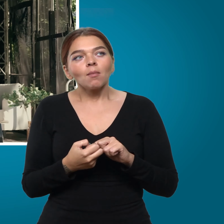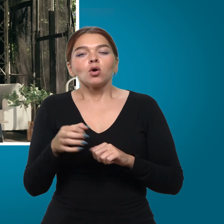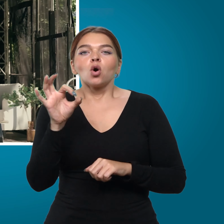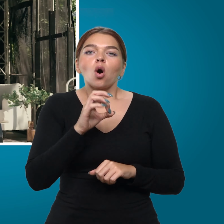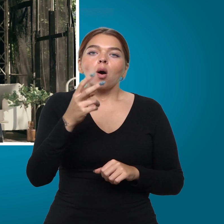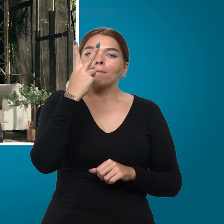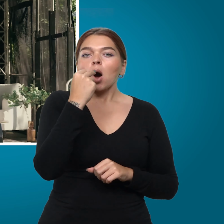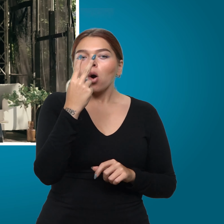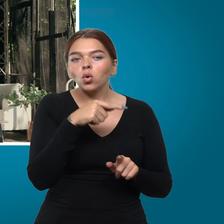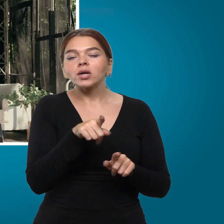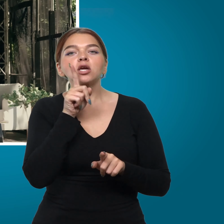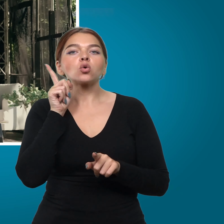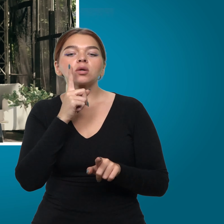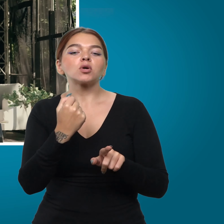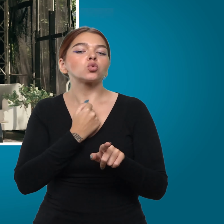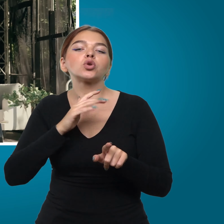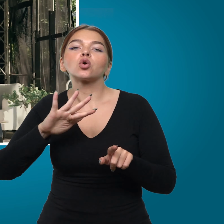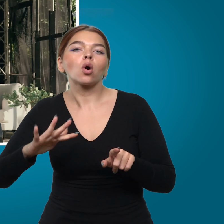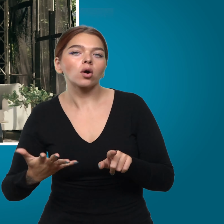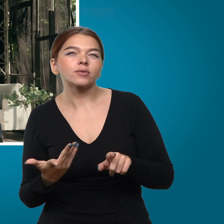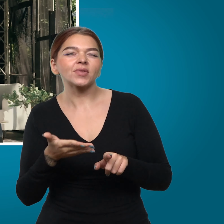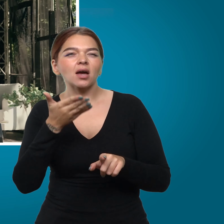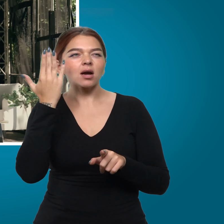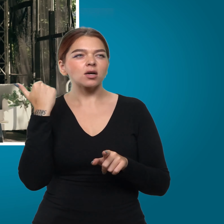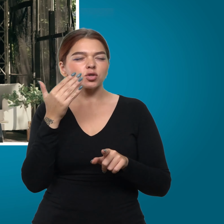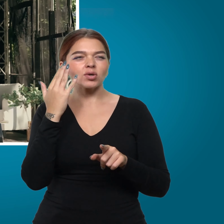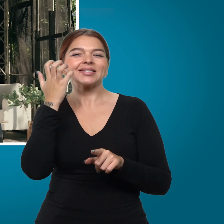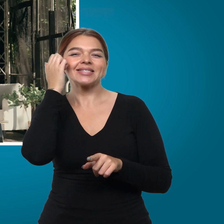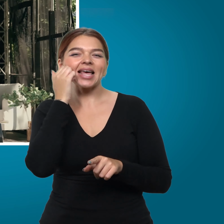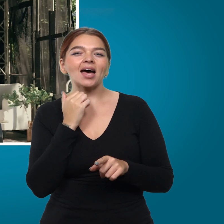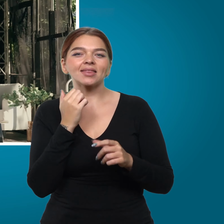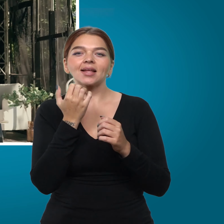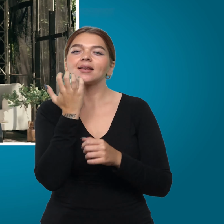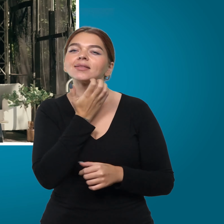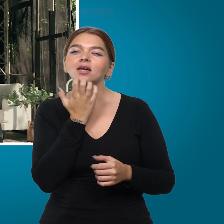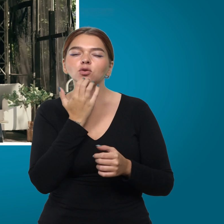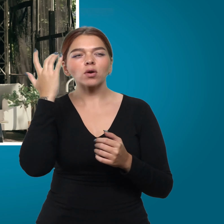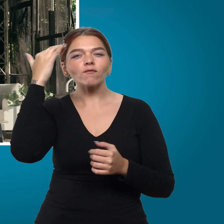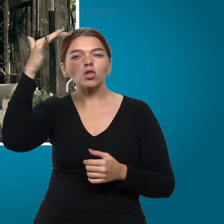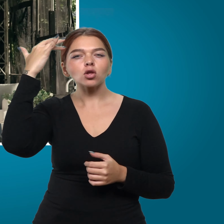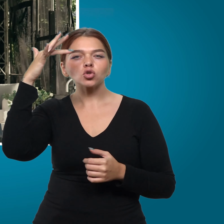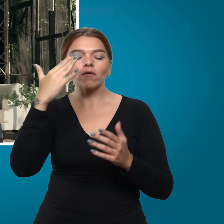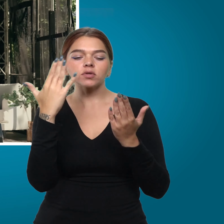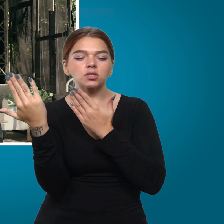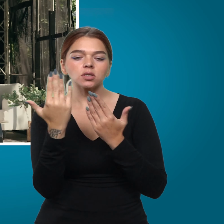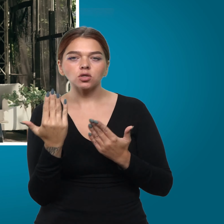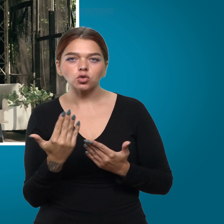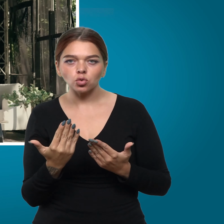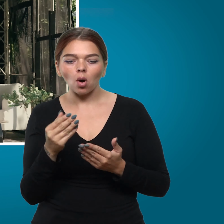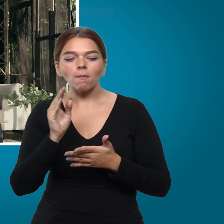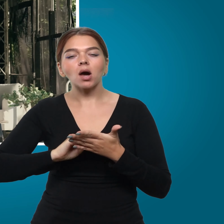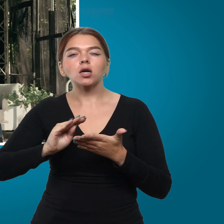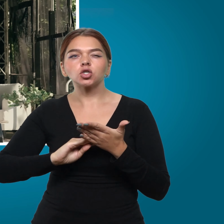būti šiuolaikinės knygos apie paauglį, kokias problemas jūs norėtumėt gvildent, kas atrodo įdomu ir aktualu dabar?